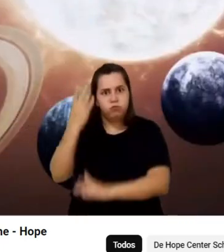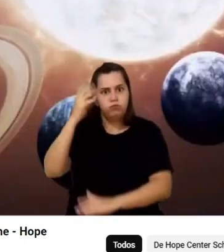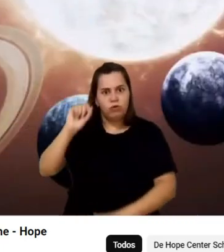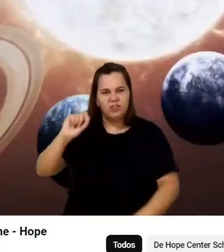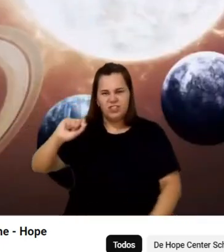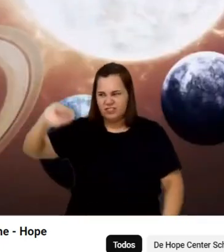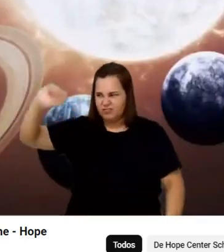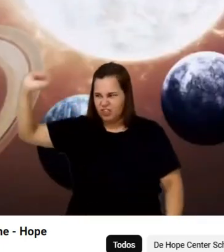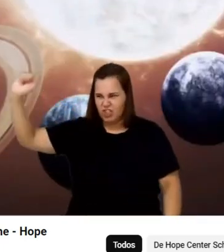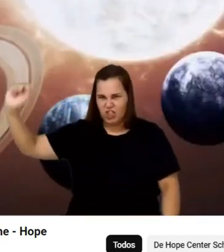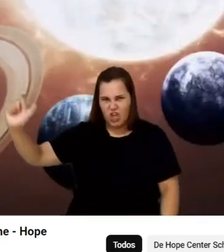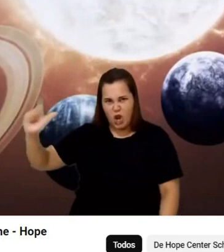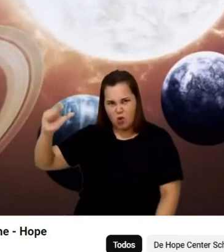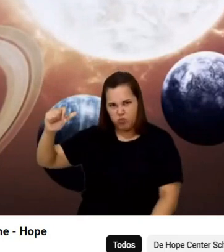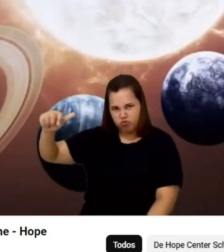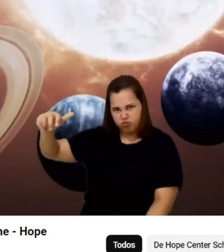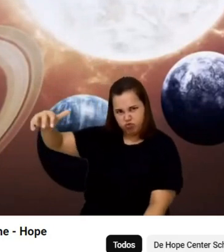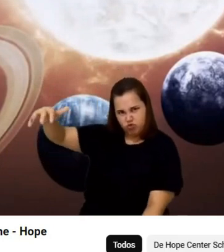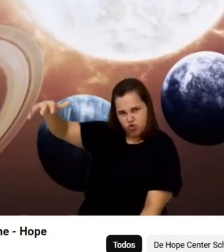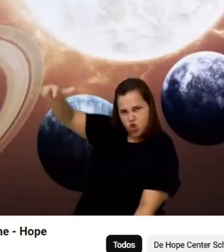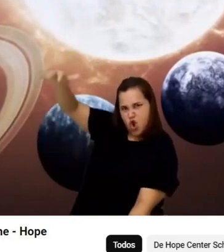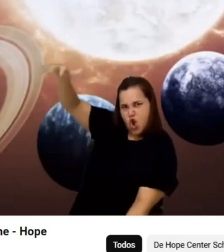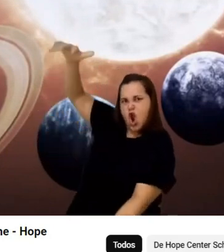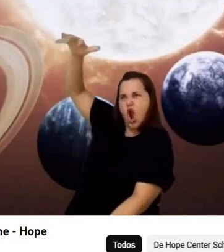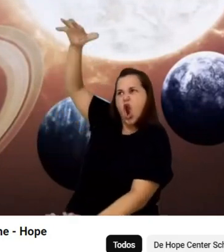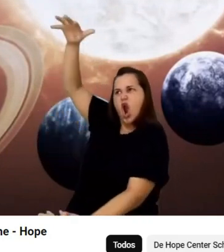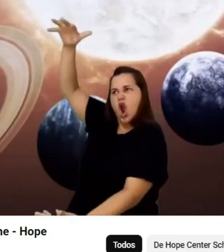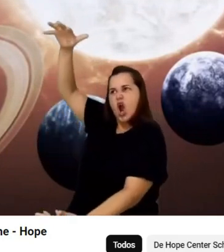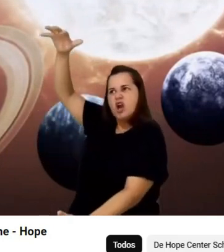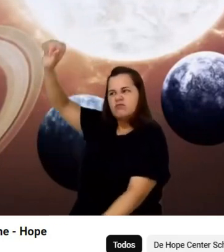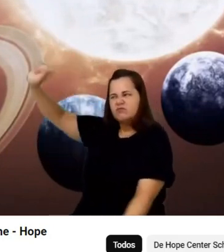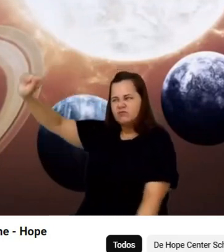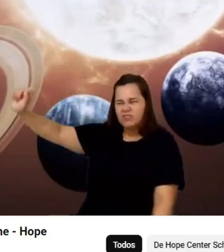Aí, ó, Deus foi criando todos os planetas,